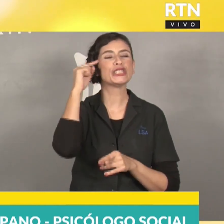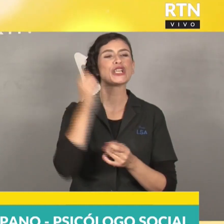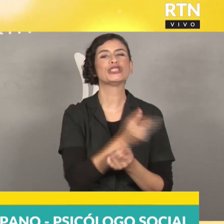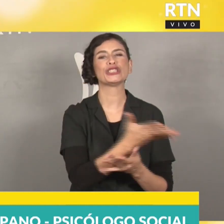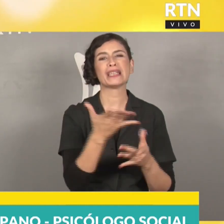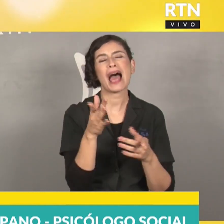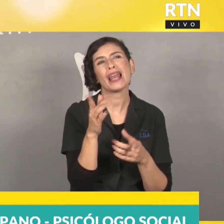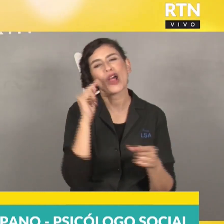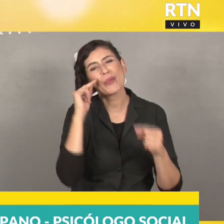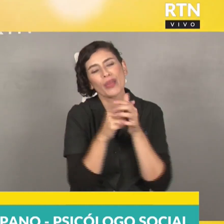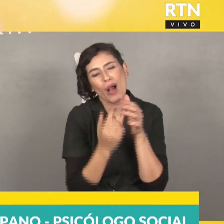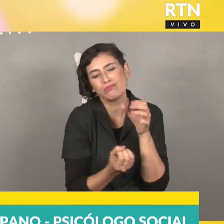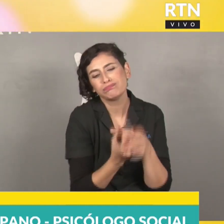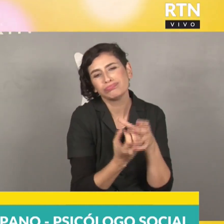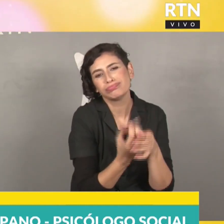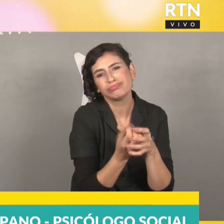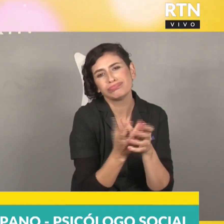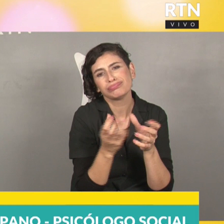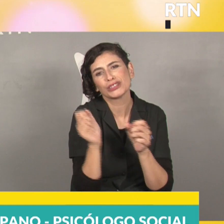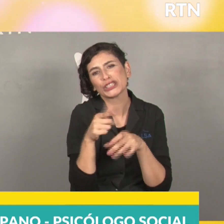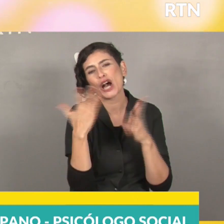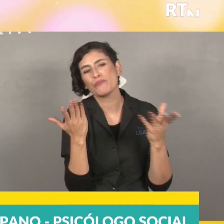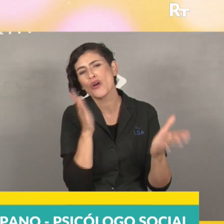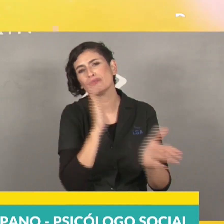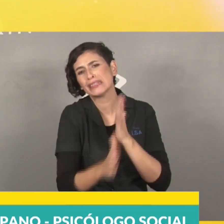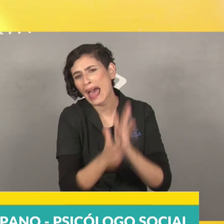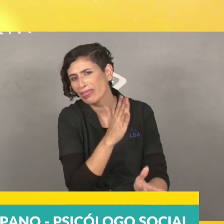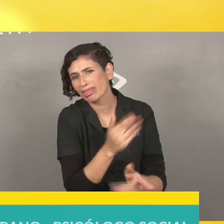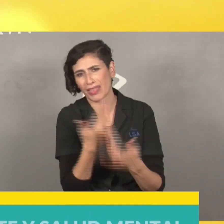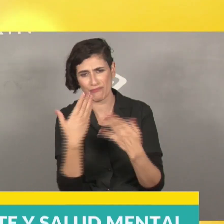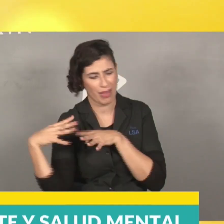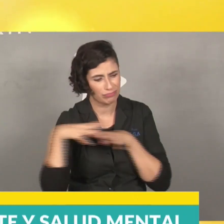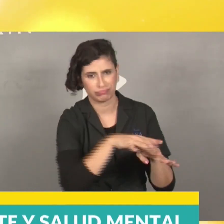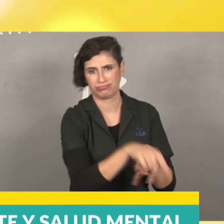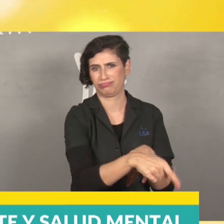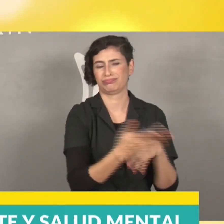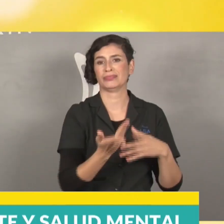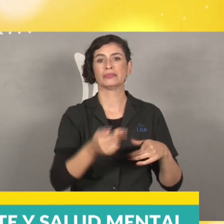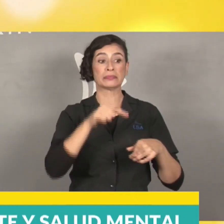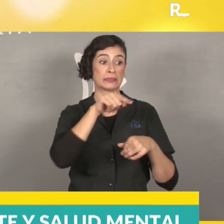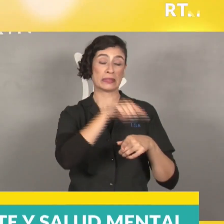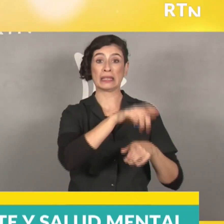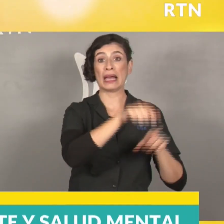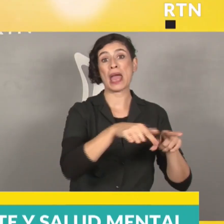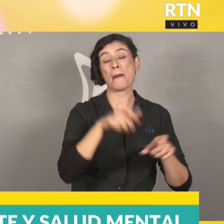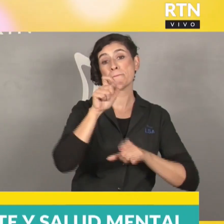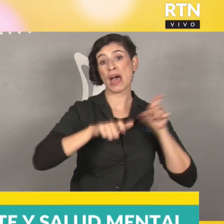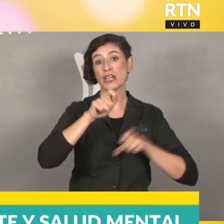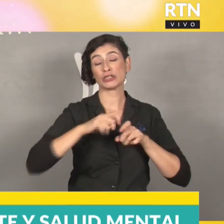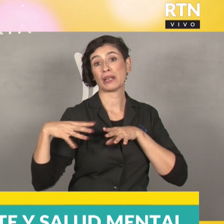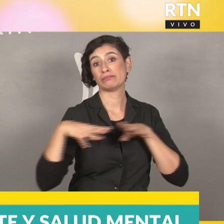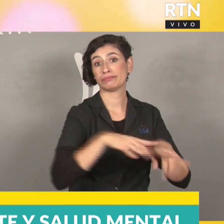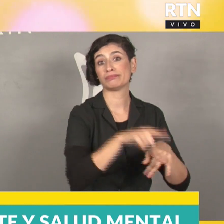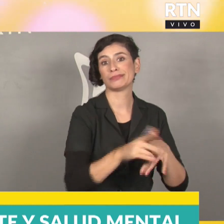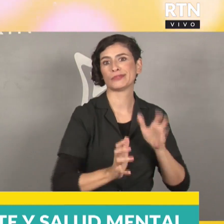creación, comunitario, autogestivo, gratuito, que da lugar a personas que han atravesado o